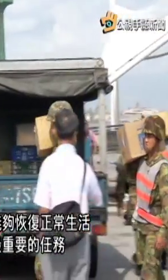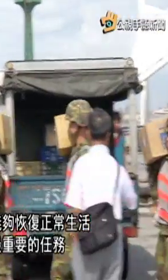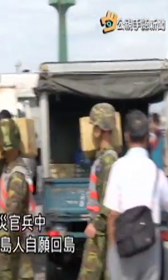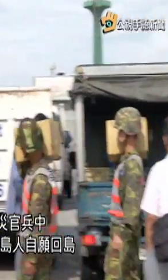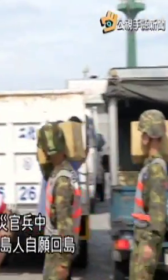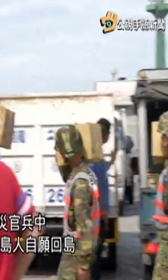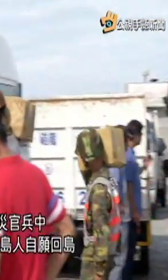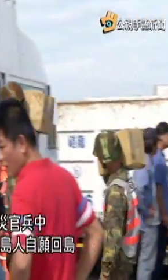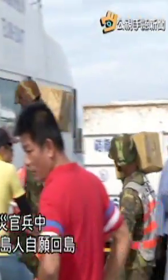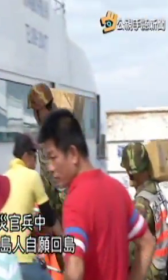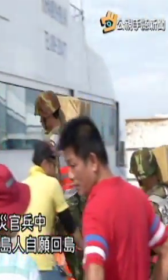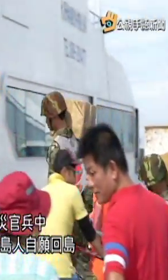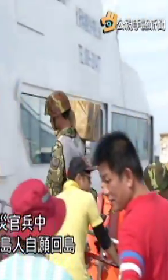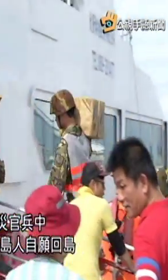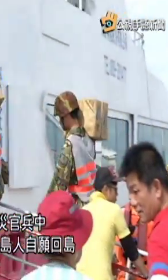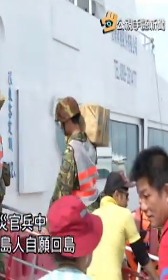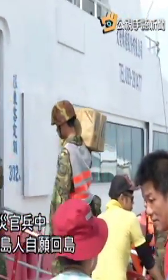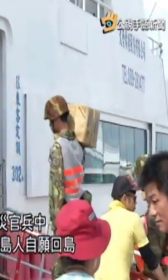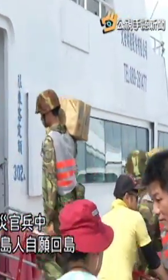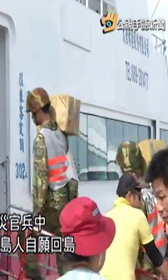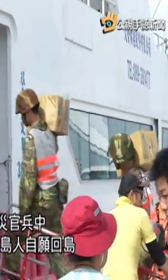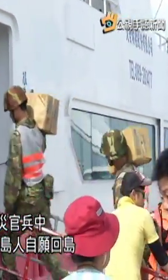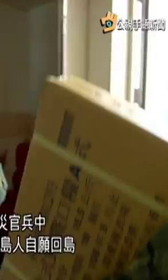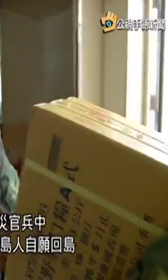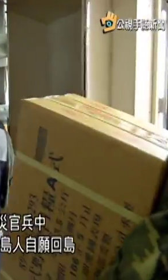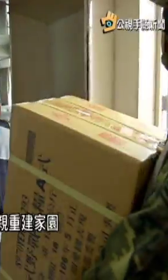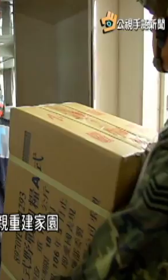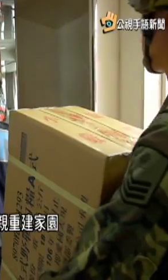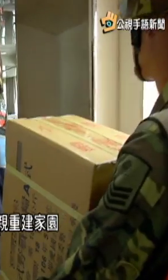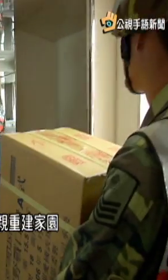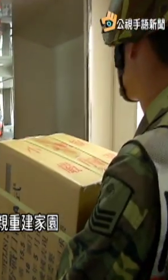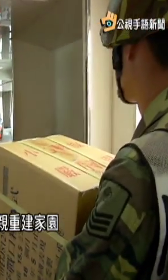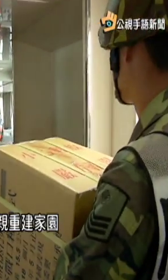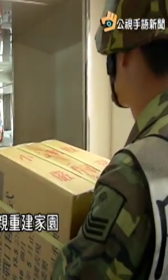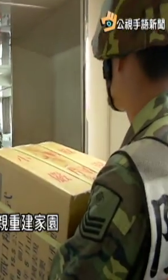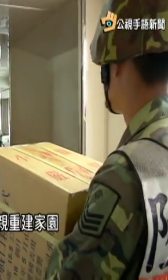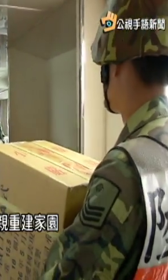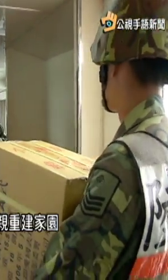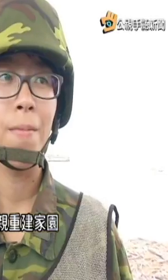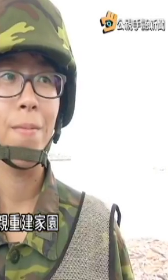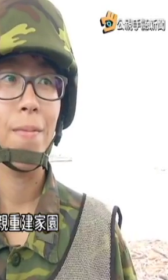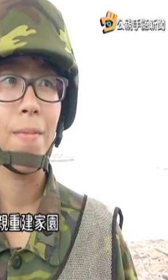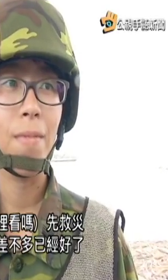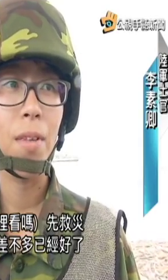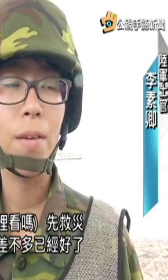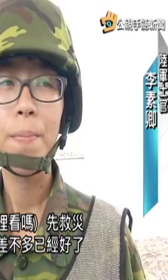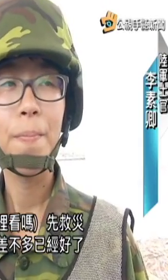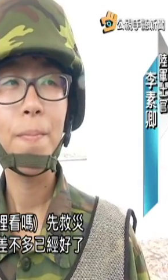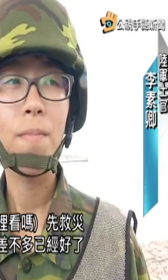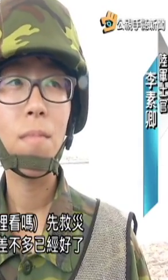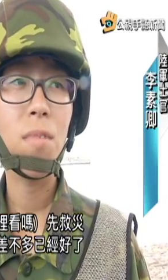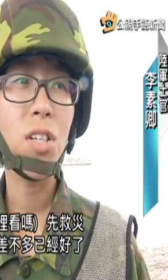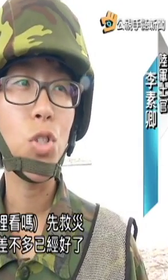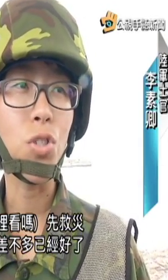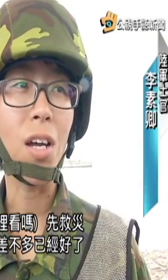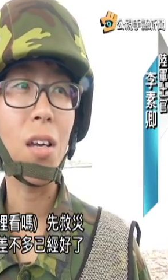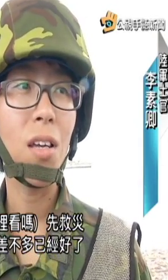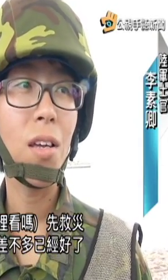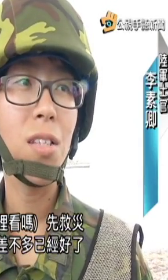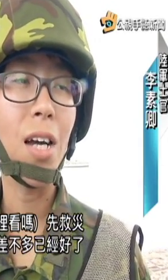救灾官兵中，也有6名绿岛人自愿回岛，帮助乡亲重建家园。 他会先去家里看吗？ 家人